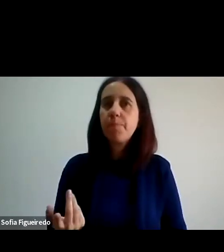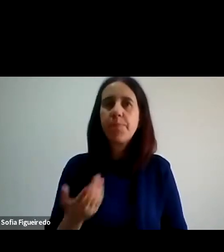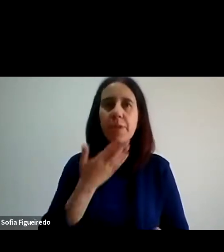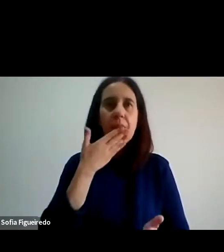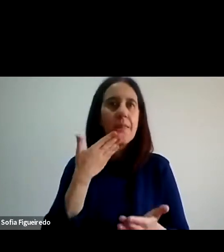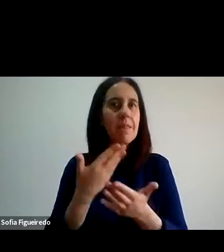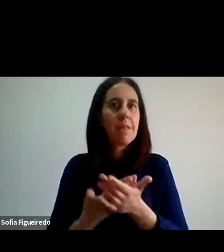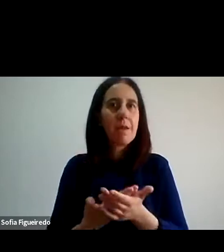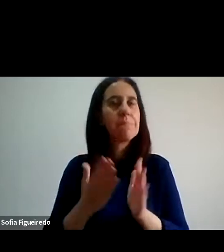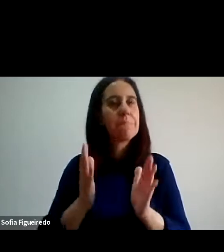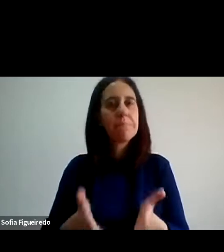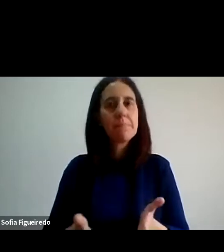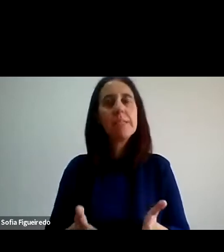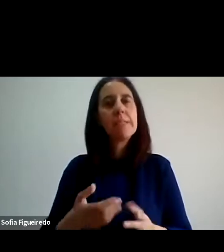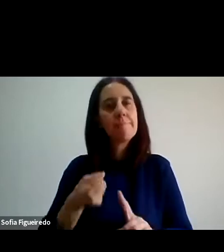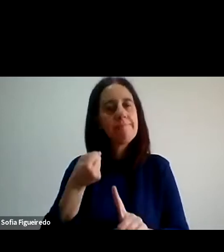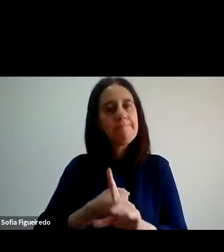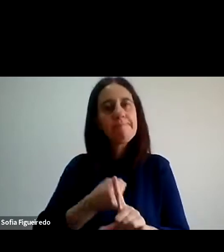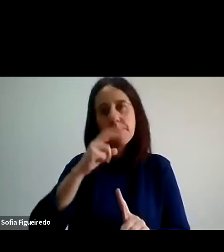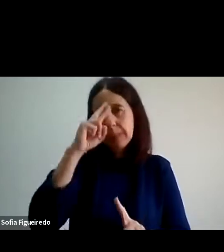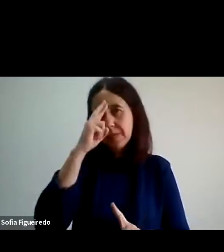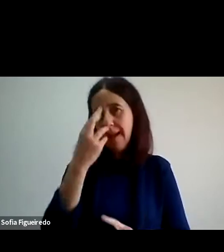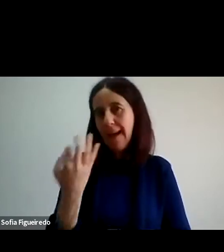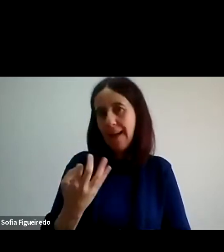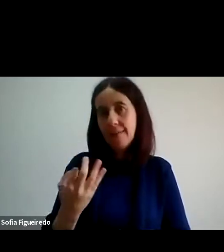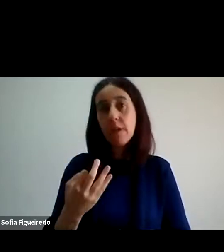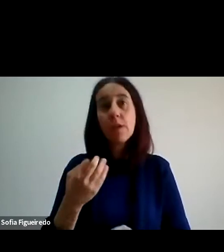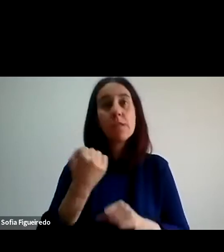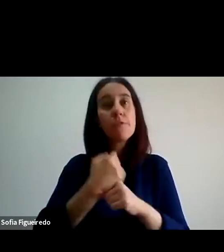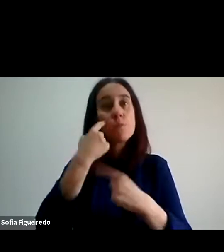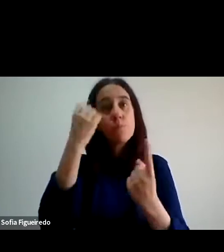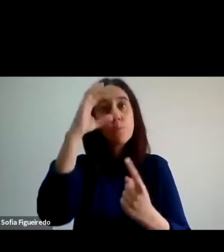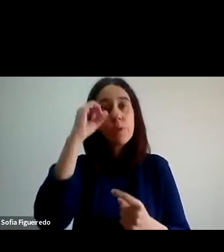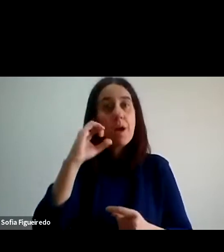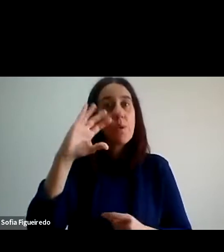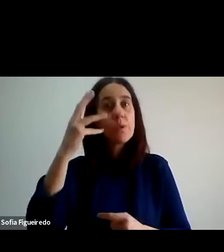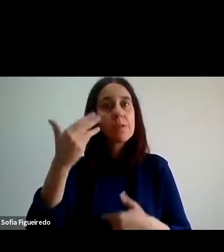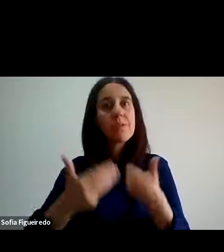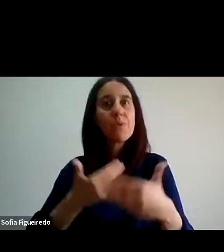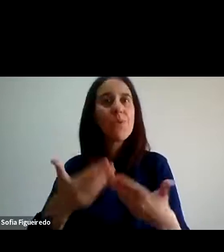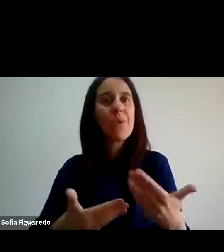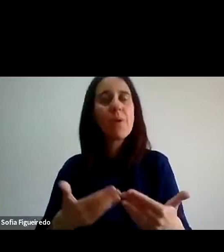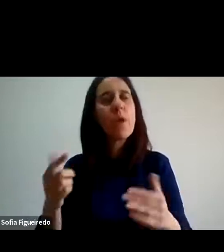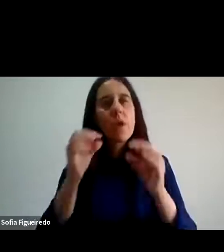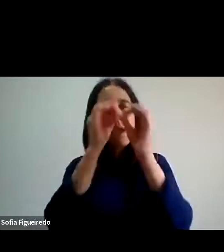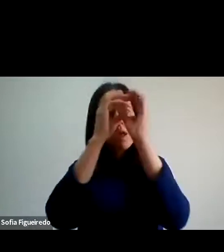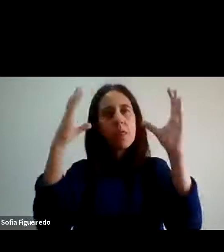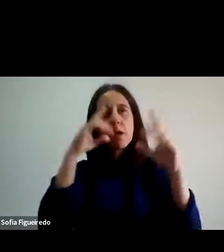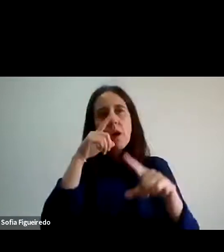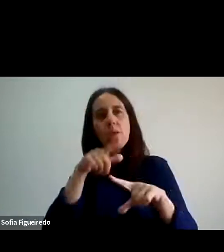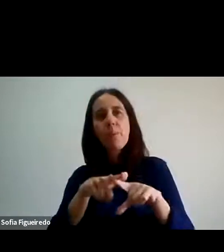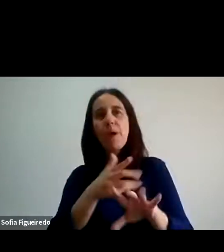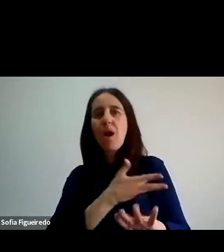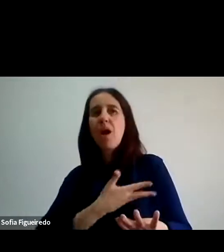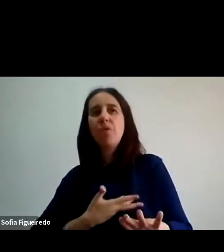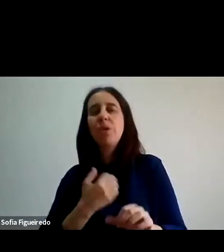eficazes, temos que ter perseverança, efetivamente, de garantir que o serviço público continua a acontecer. E, portanto, não aquela ideia de nós vamos interromper e vamos deixar de